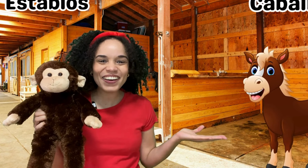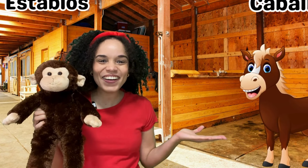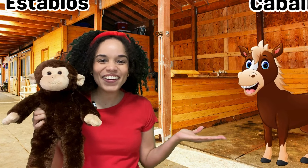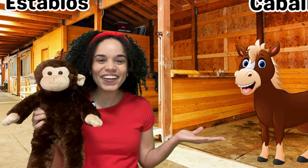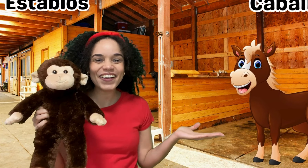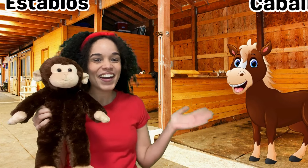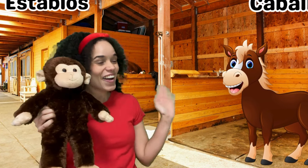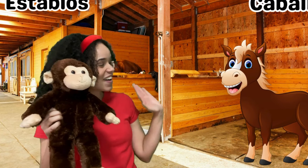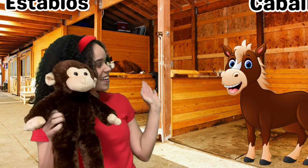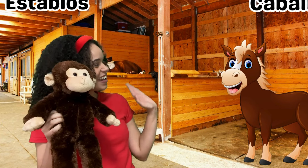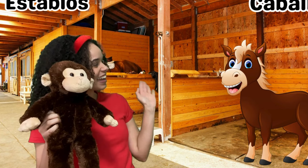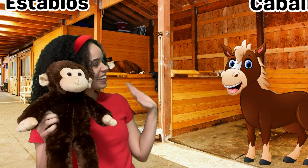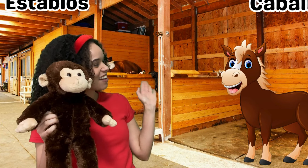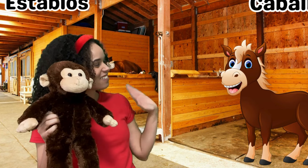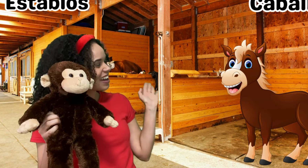caballo Hola